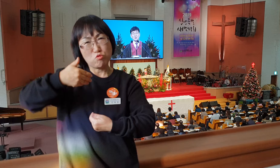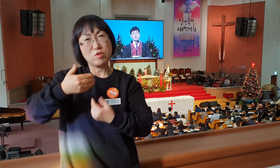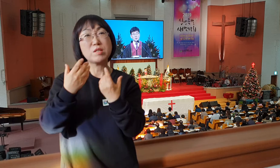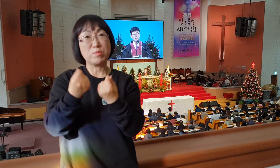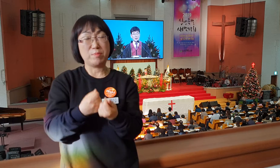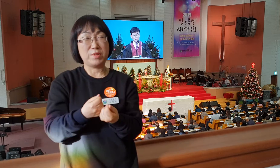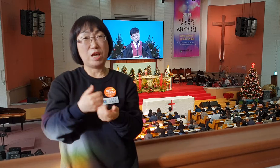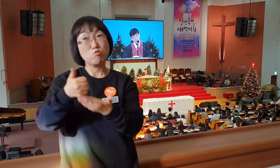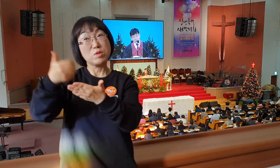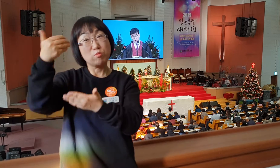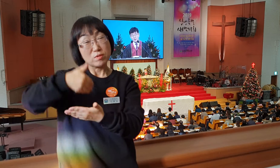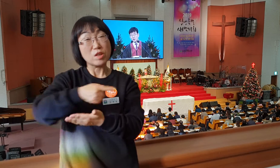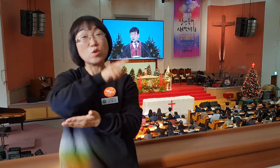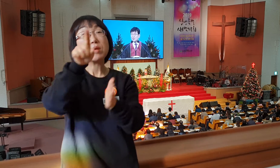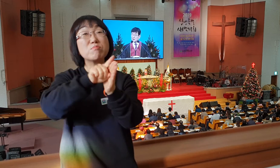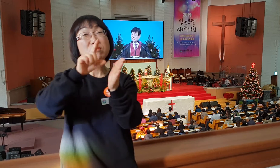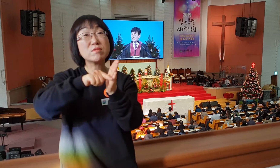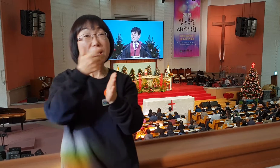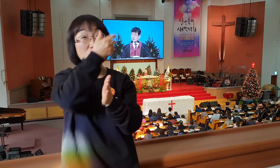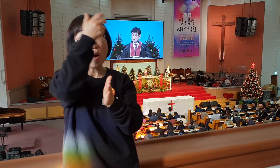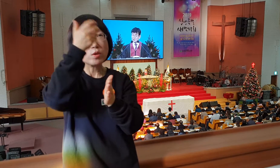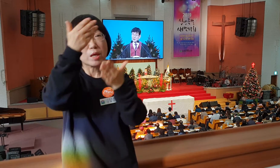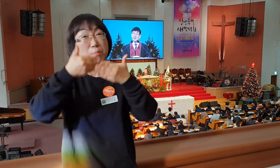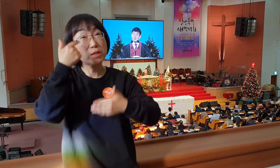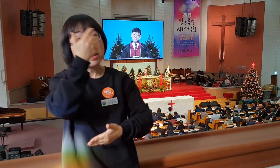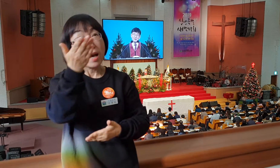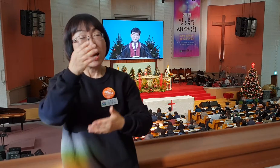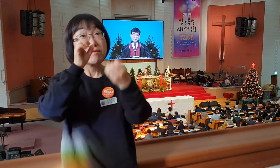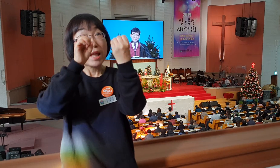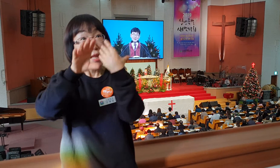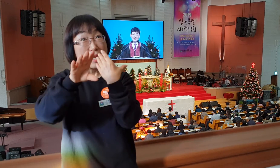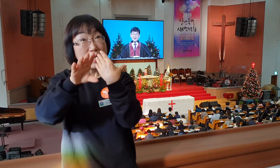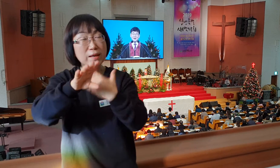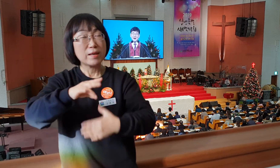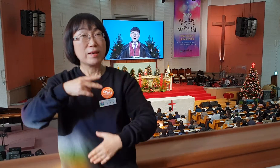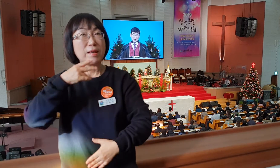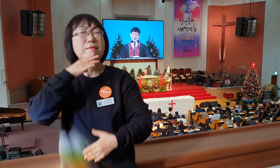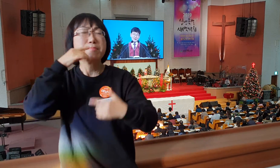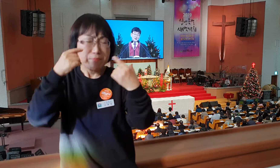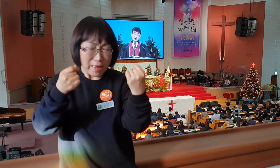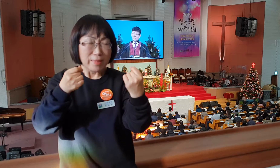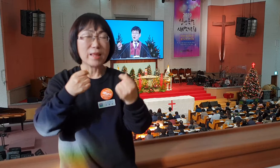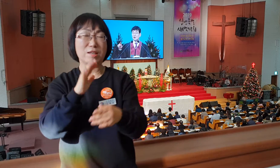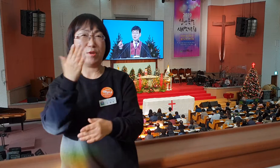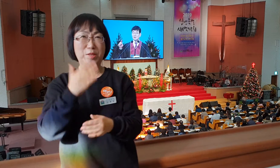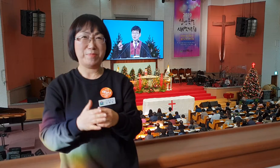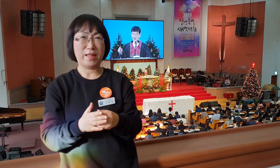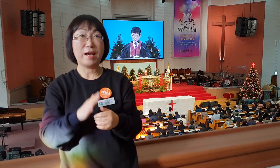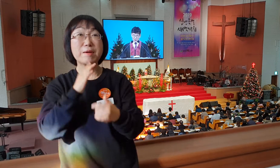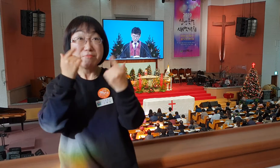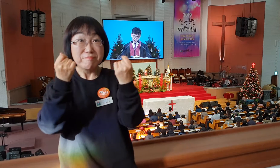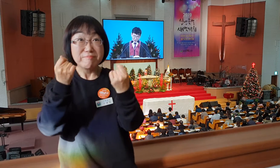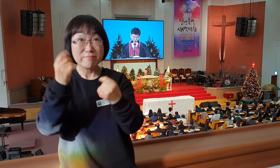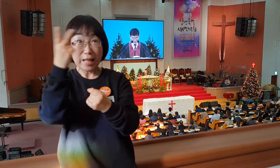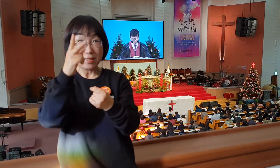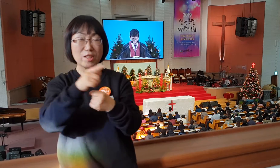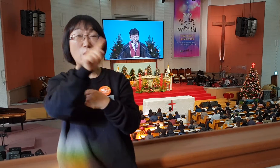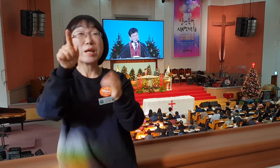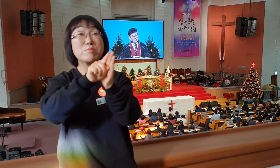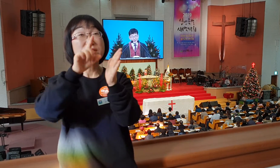주님이 모르십니다. 너희가 믿을 때 성령을 받았느냐? 대답은? 아멘. 다시 묻겠습니다.